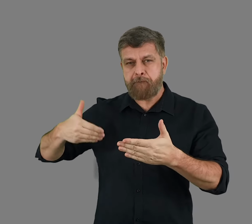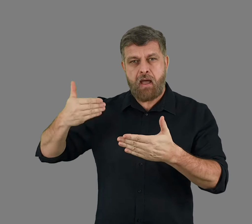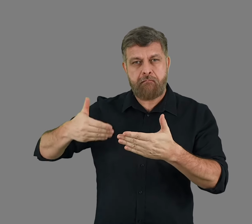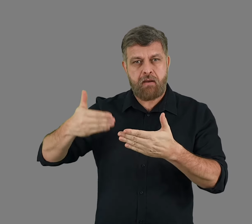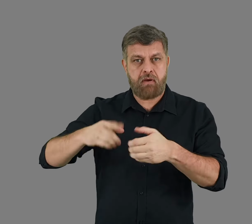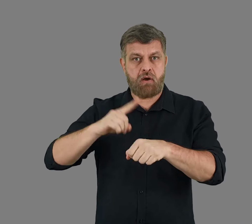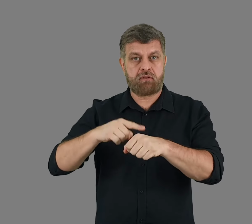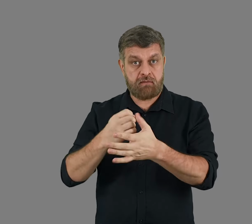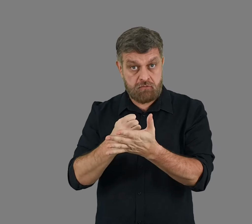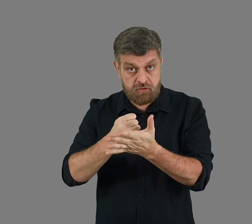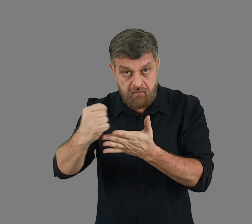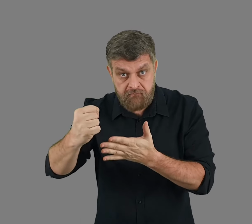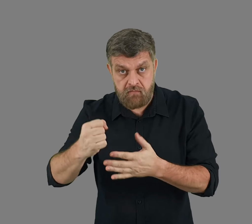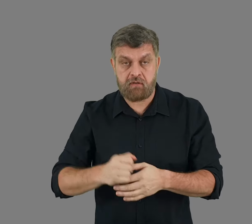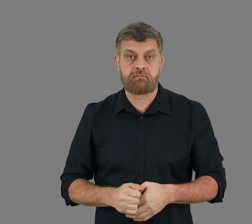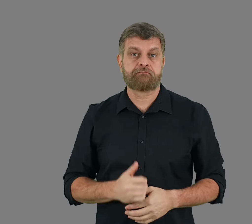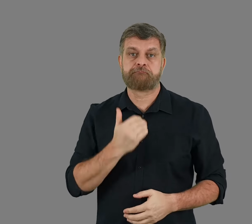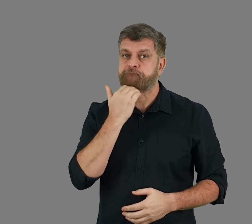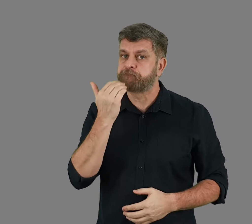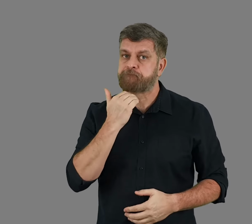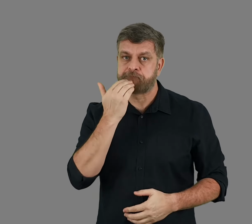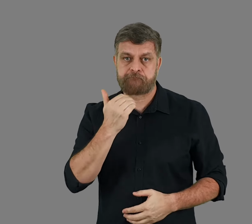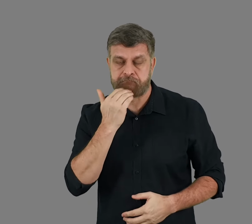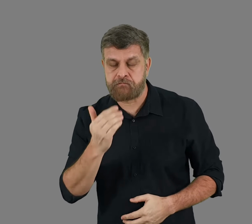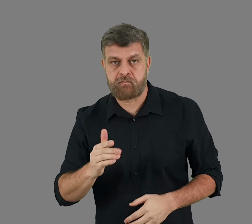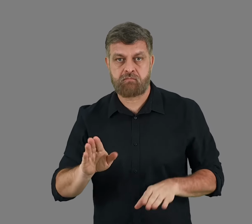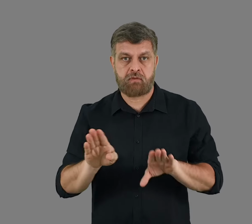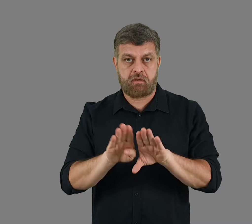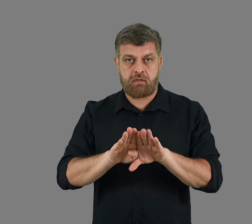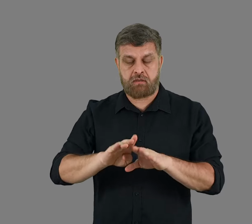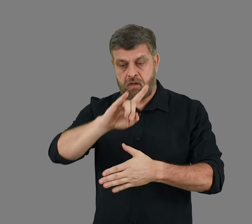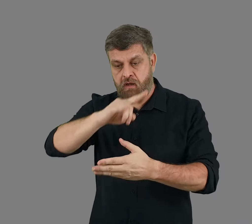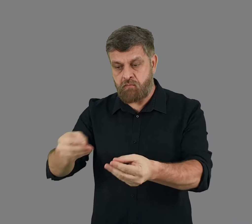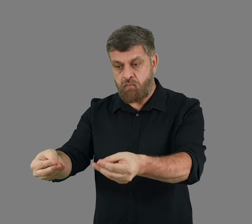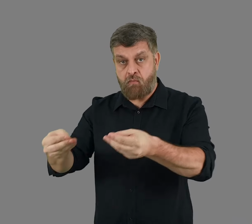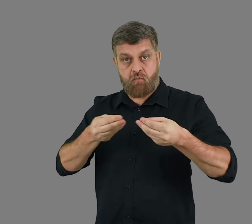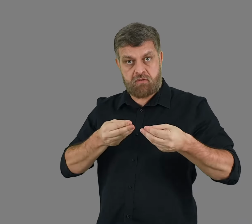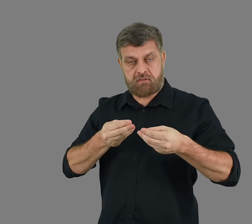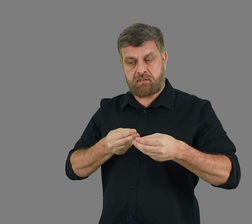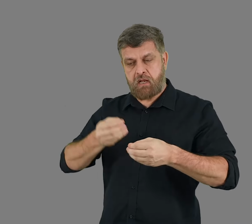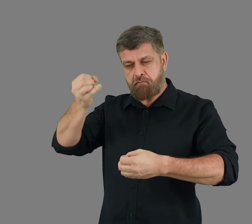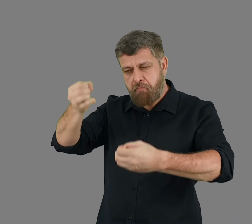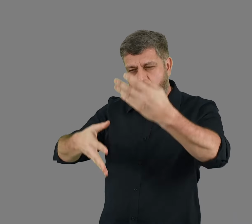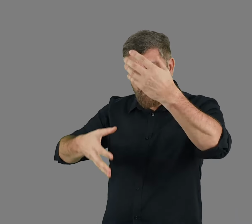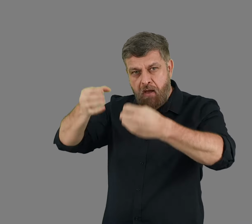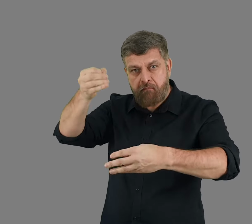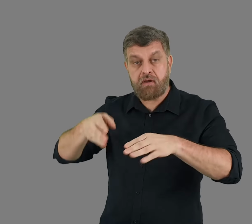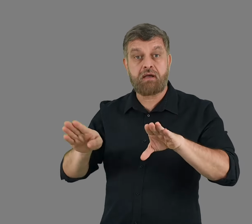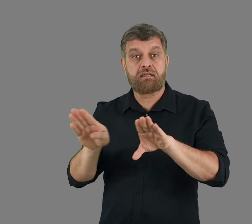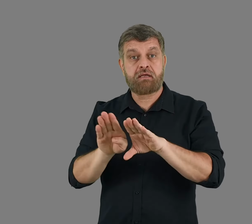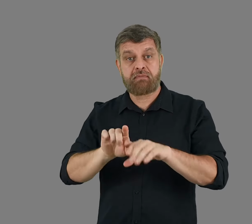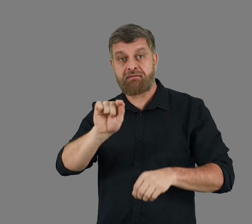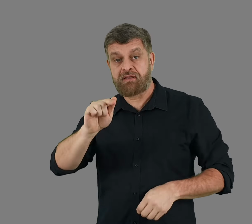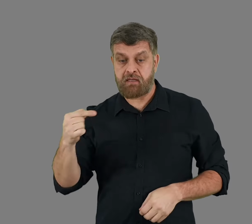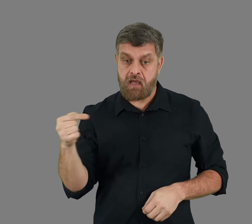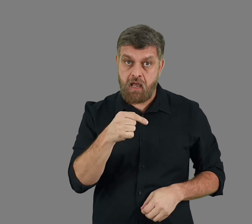parágrafo anterior, independentemente da apresentação de defesa, a representação será submetida à Assembleia